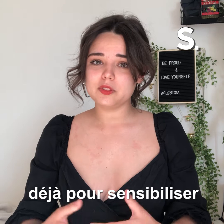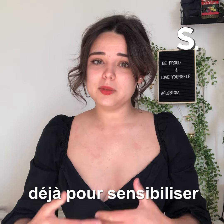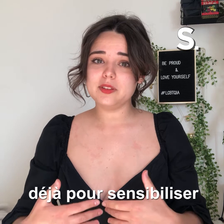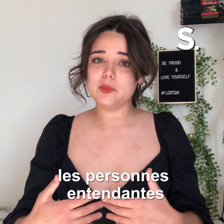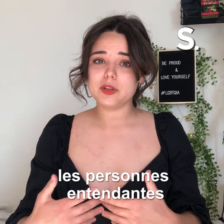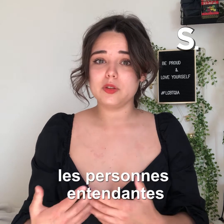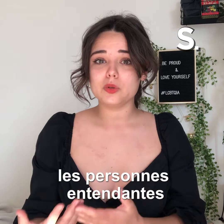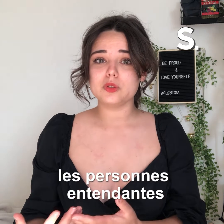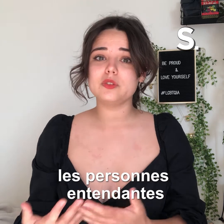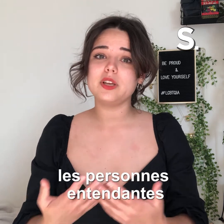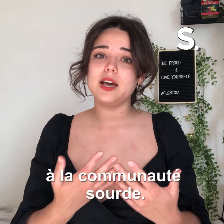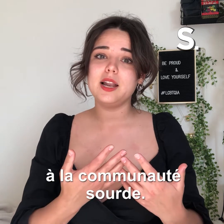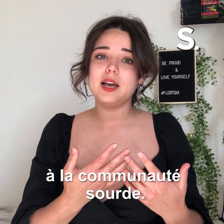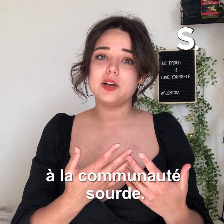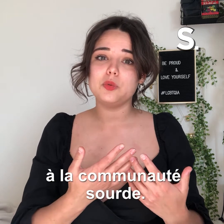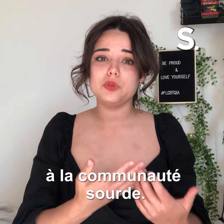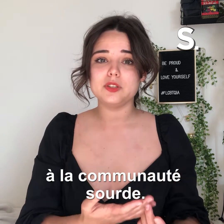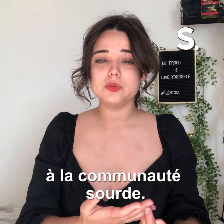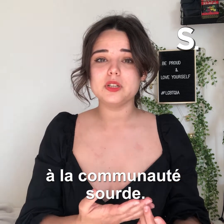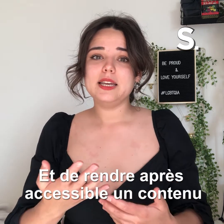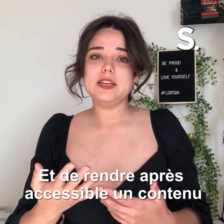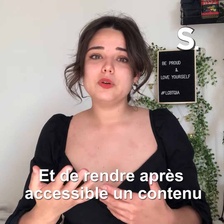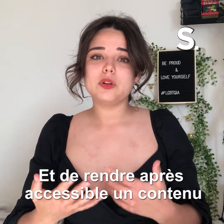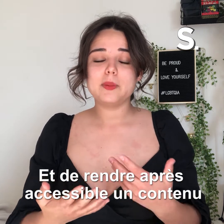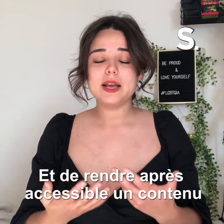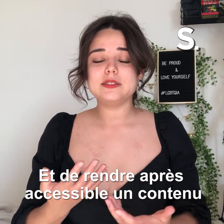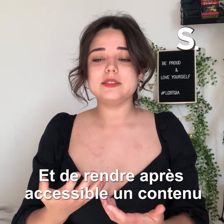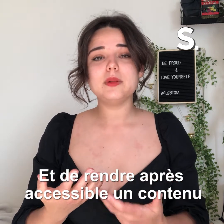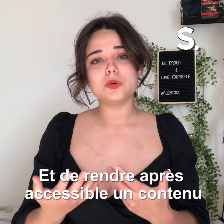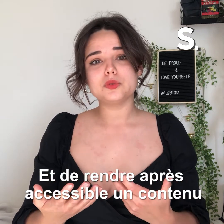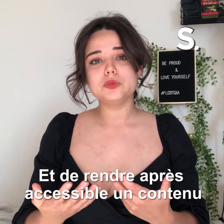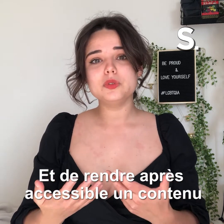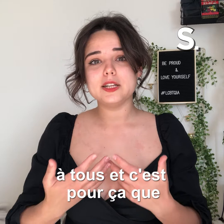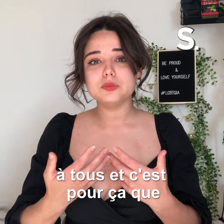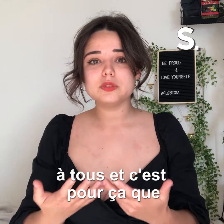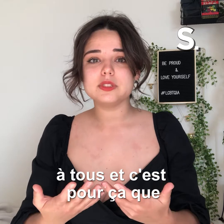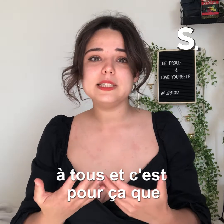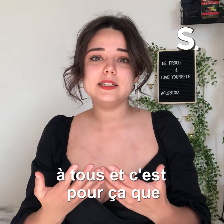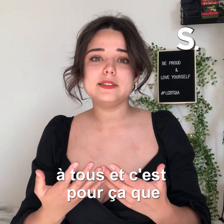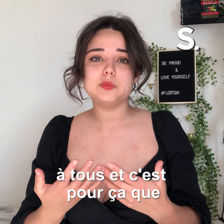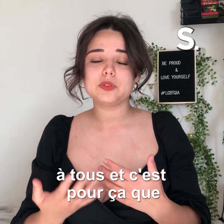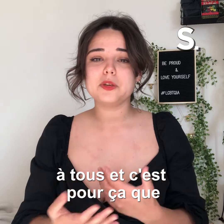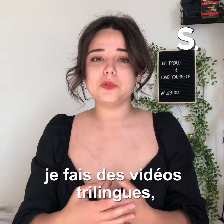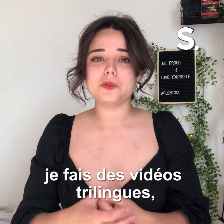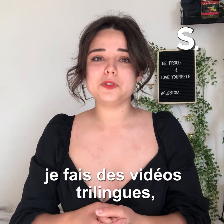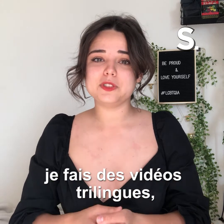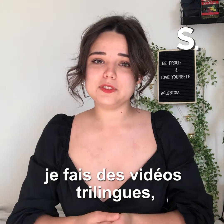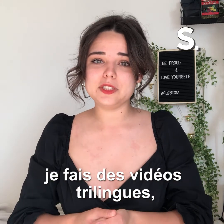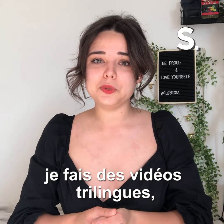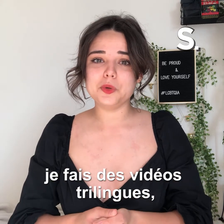sensibiliser les personnes entendantes à la communauté sourde, et de rendre après accessible un contenu à tous. Et c'est pour ça que du coup, je fais des vidéos